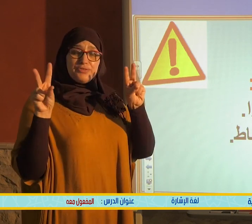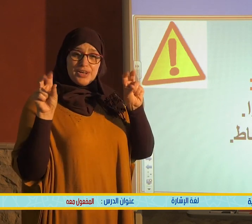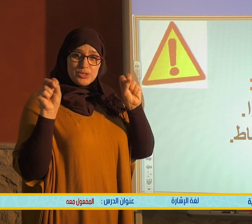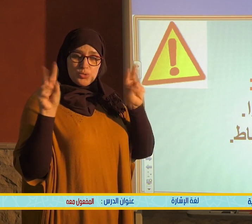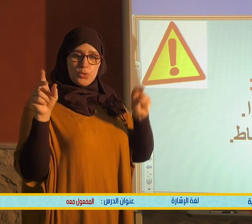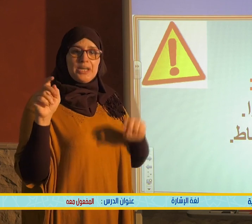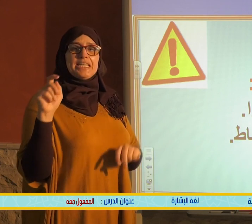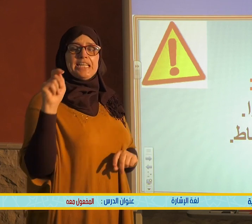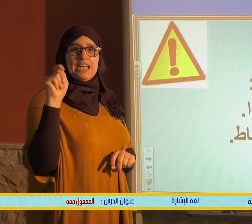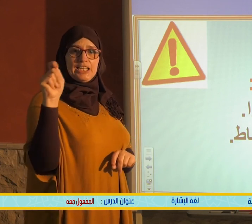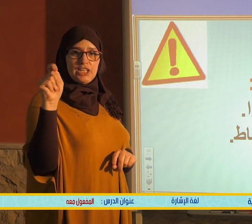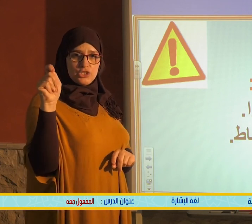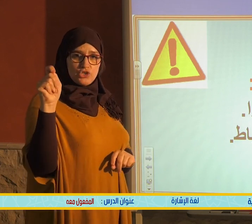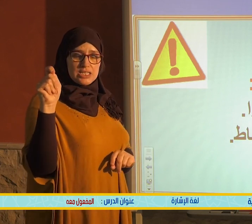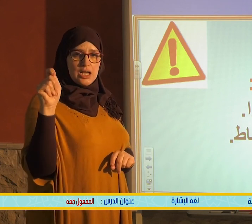سافرت إلى طنجة